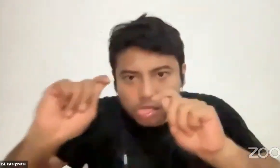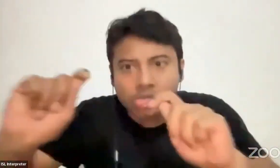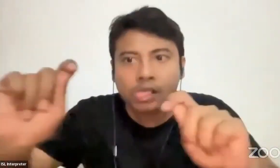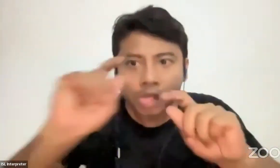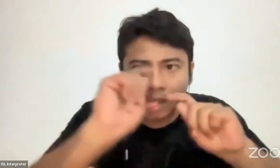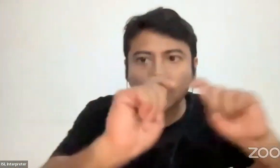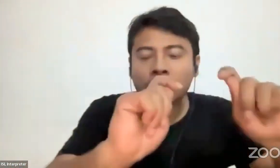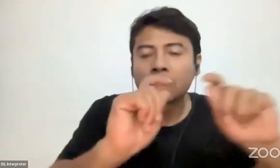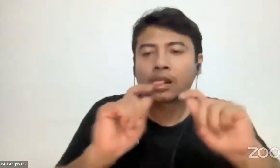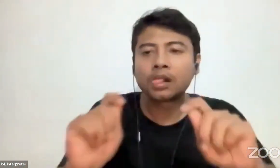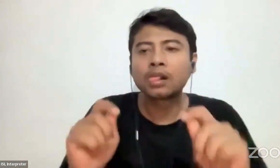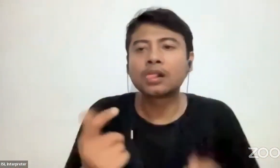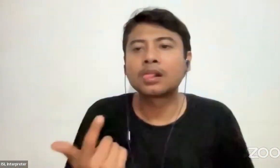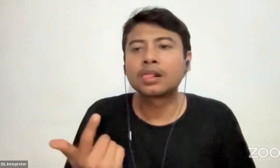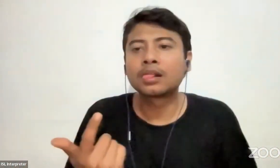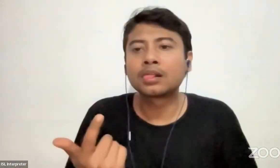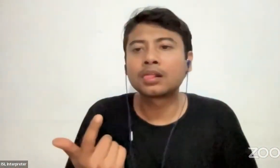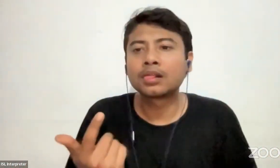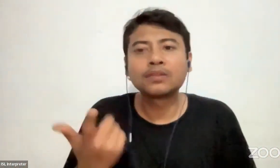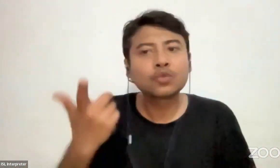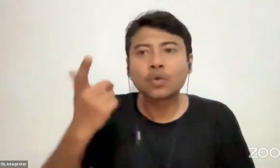अंदर से इंटेलिजेंस का किडनैप हो गया है,